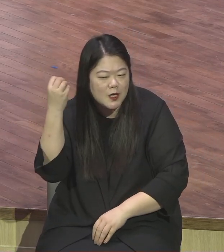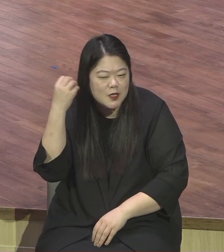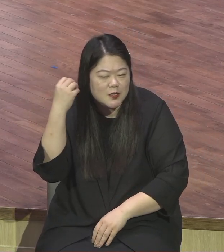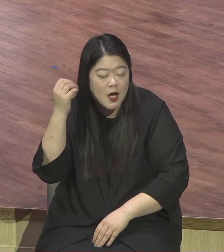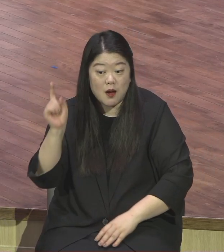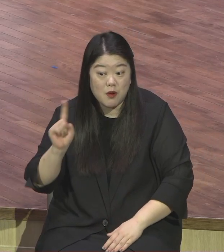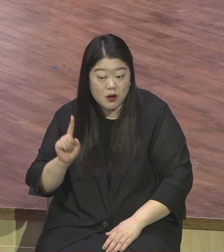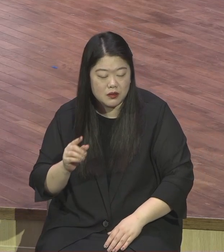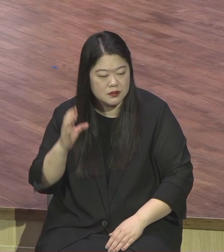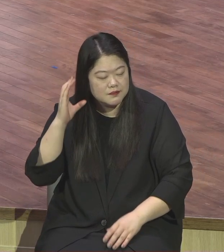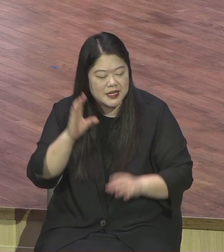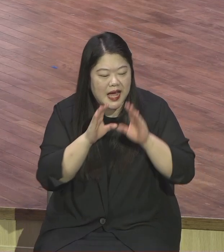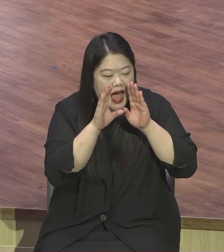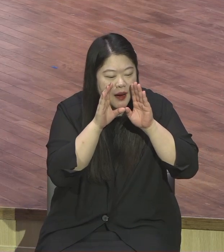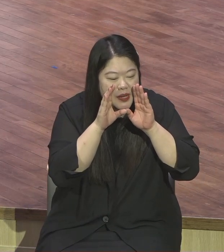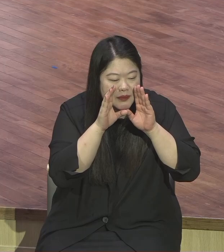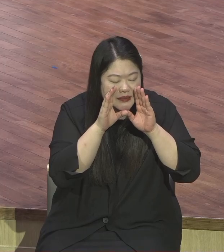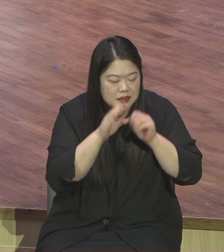감사였어. 그랬어.